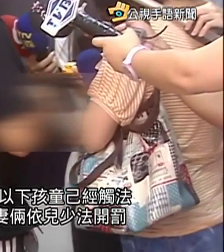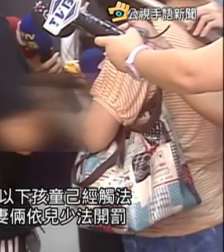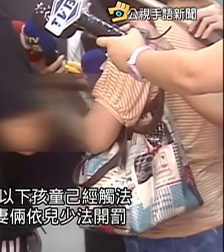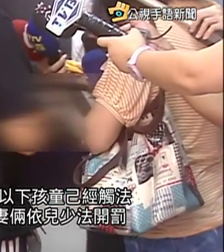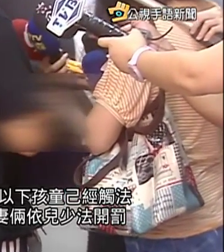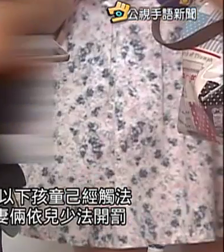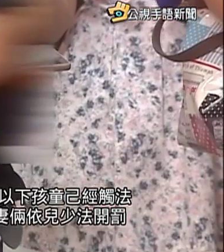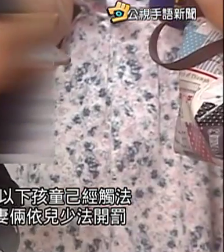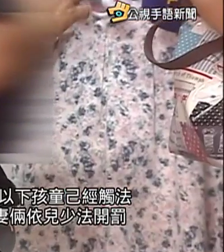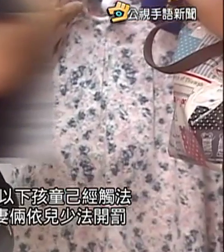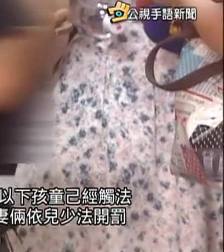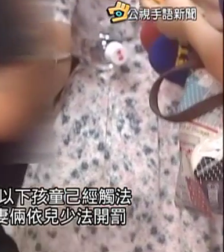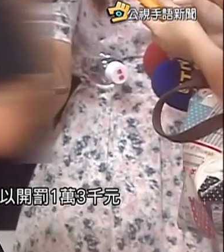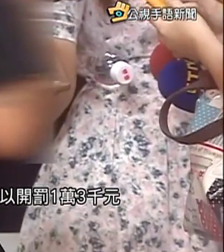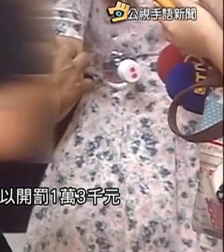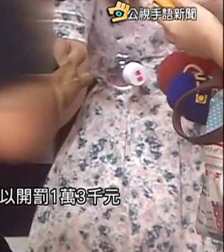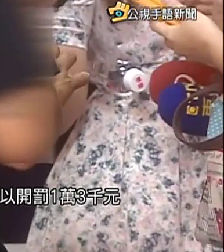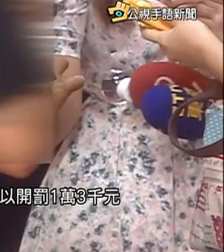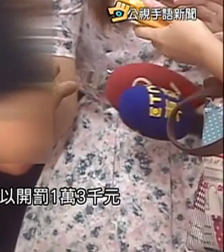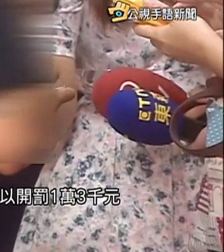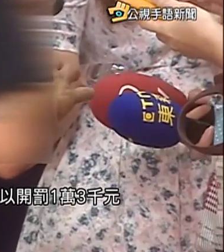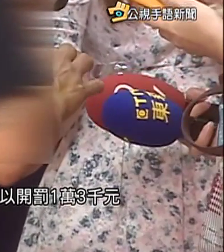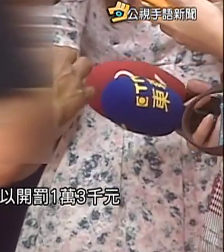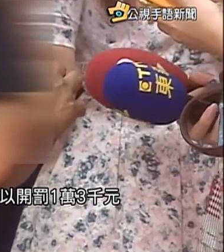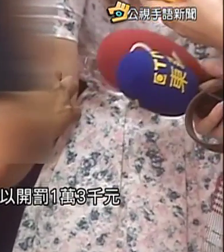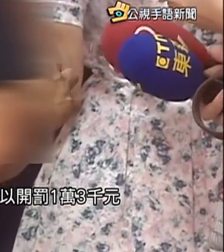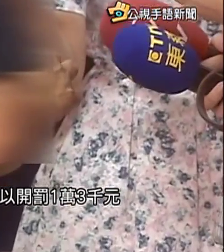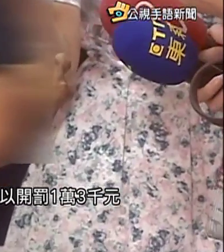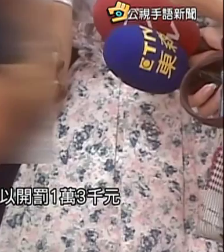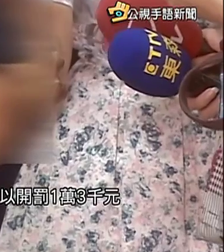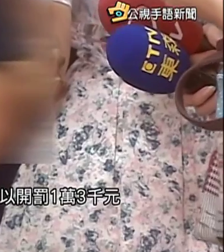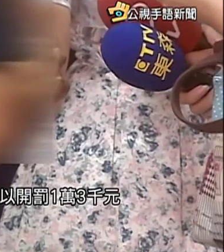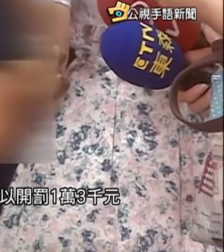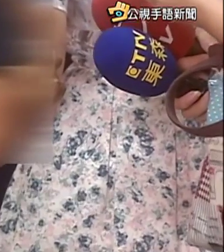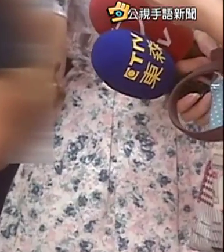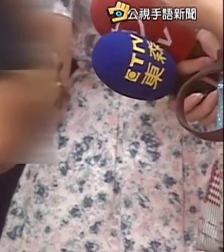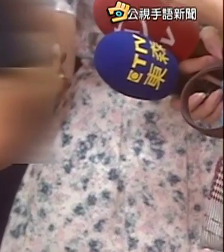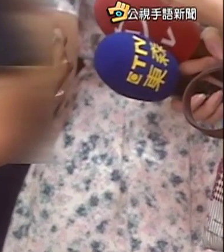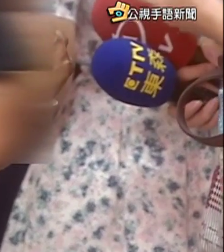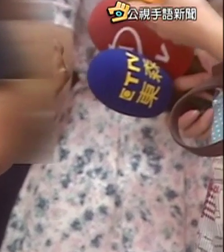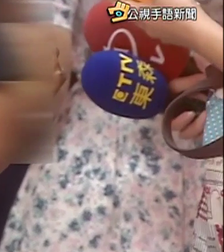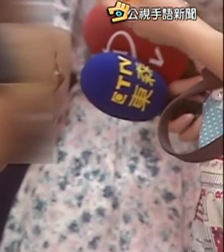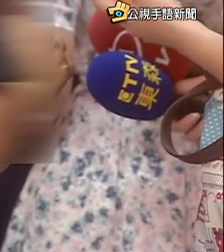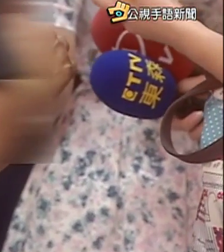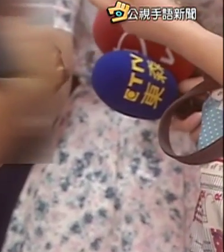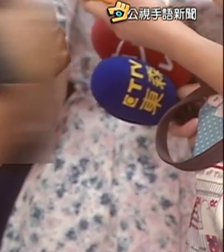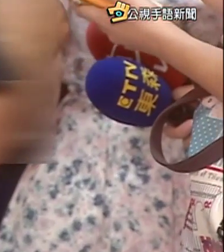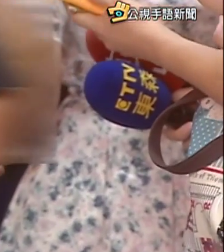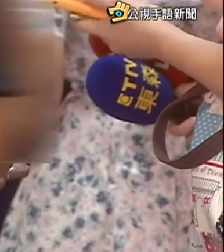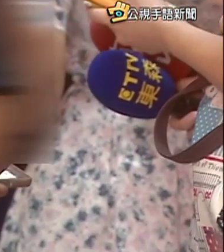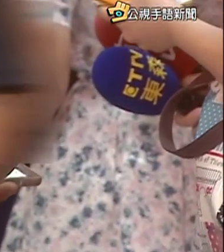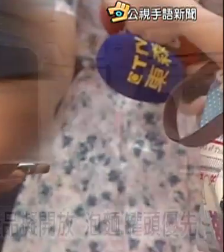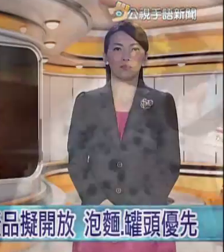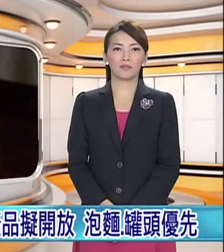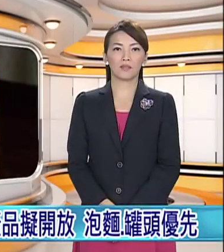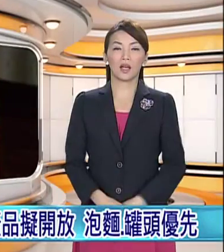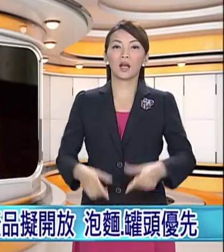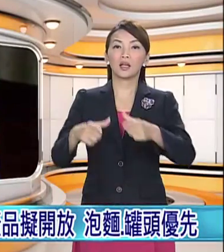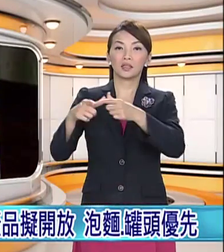法来开罚，最高可以开罚13000元。记者林建生、赖世杰台中报道。